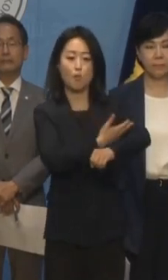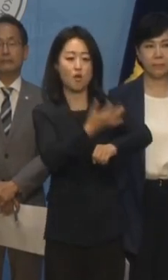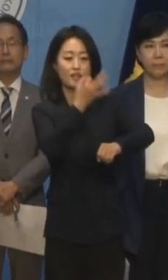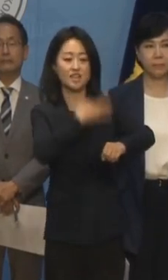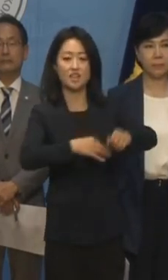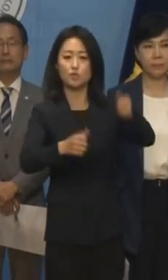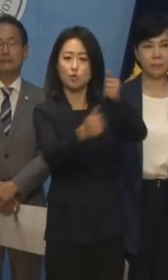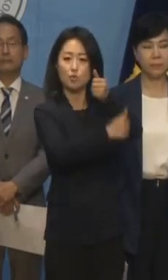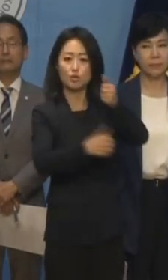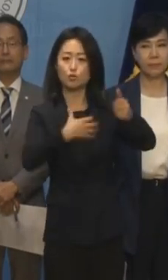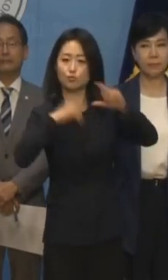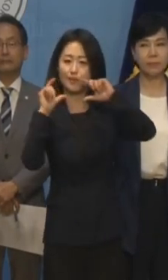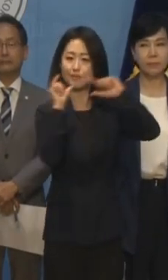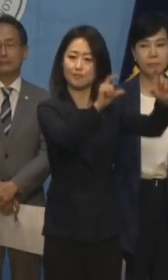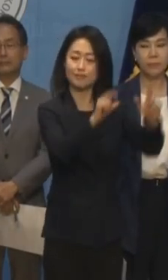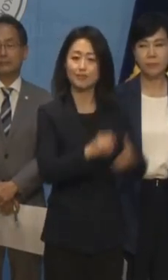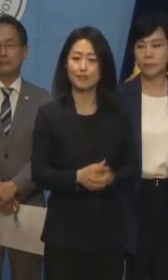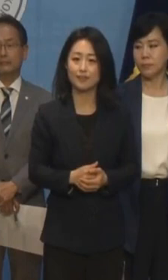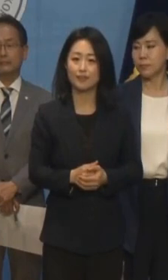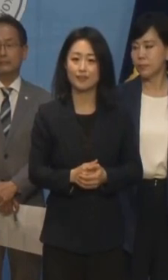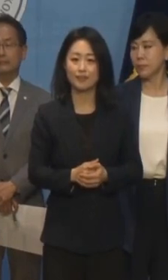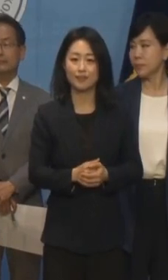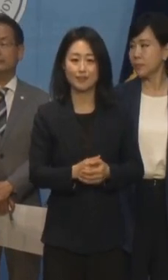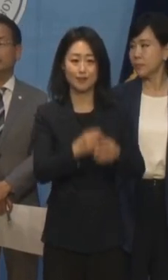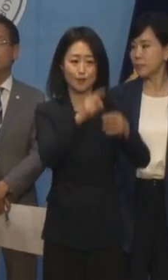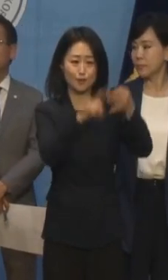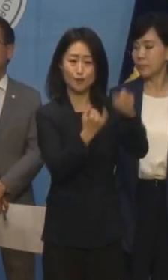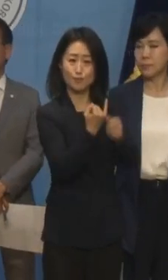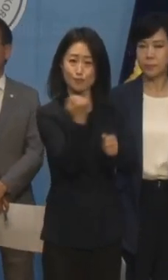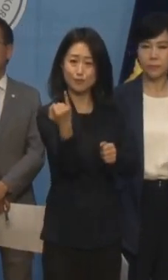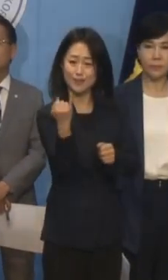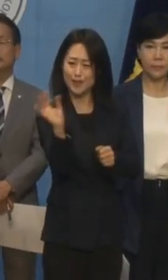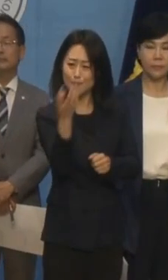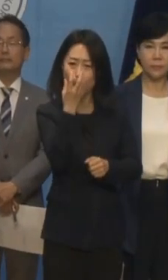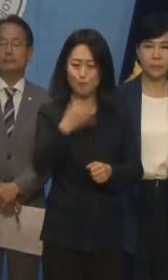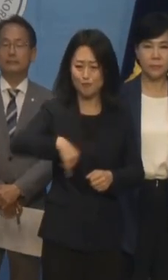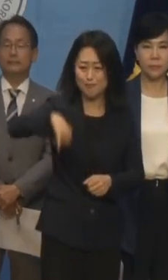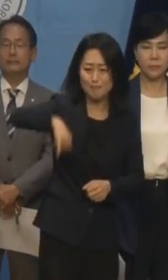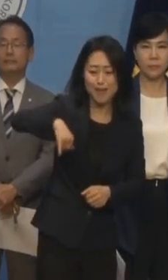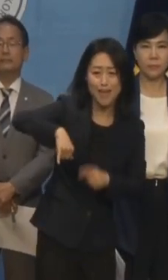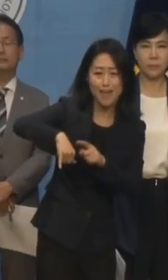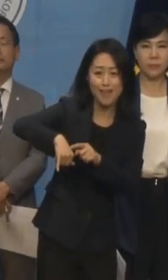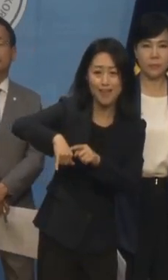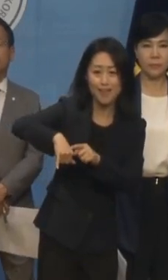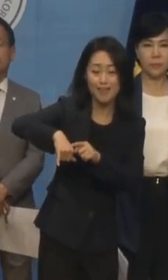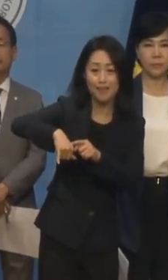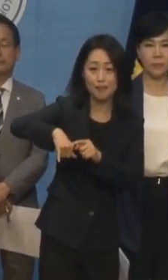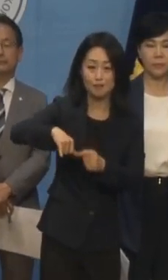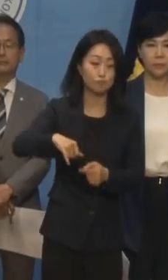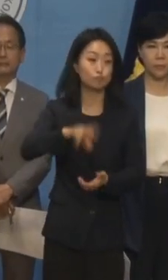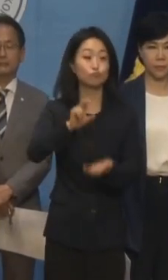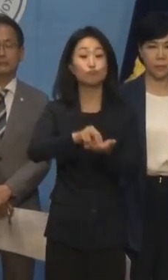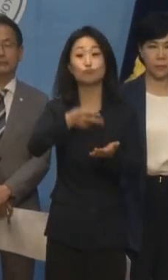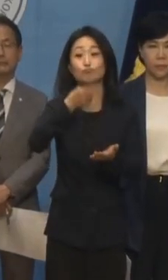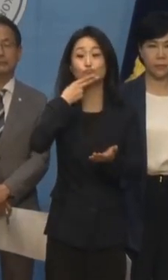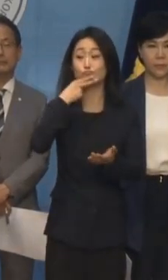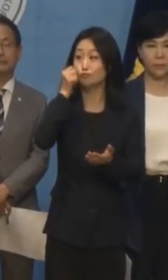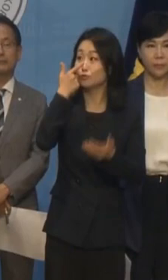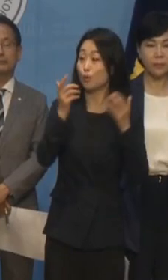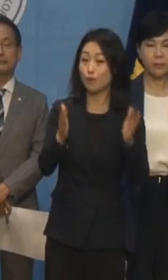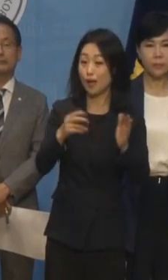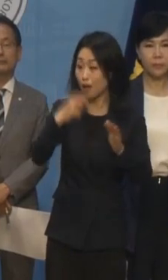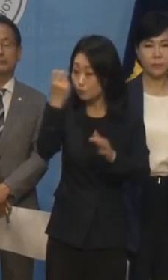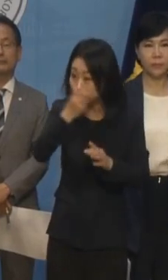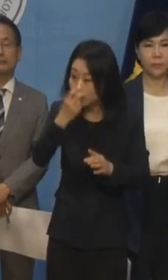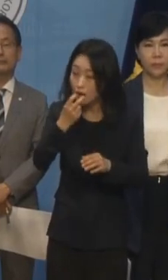국민이 목격한 김건희 여사의 명품백 수수에 대해 어제 권익위가 조사 6개월 만에